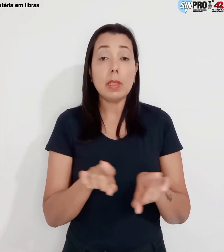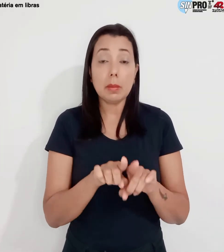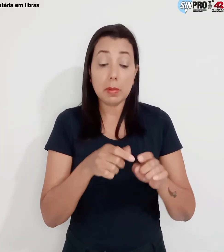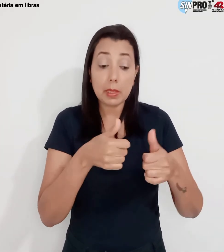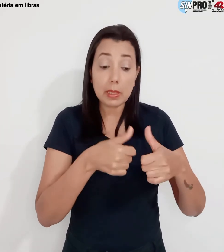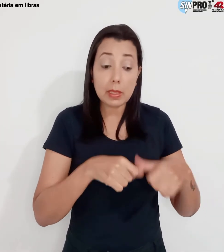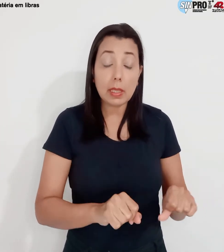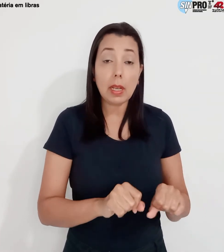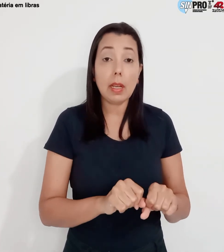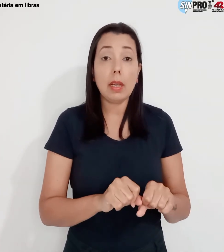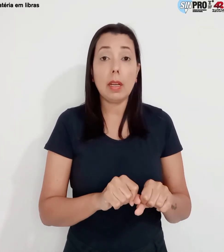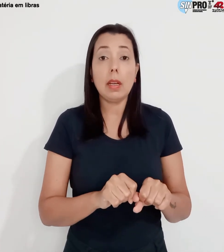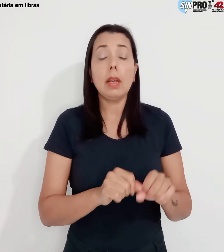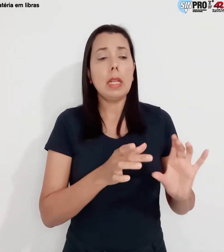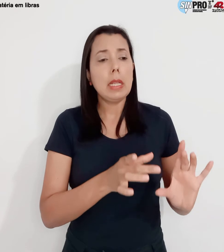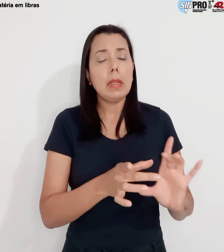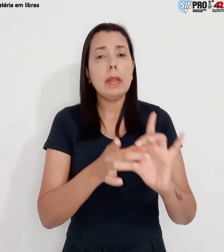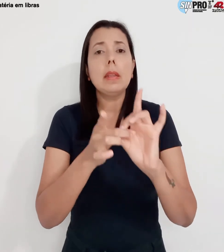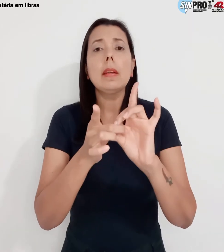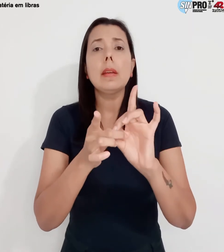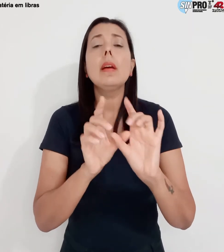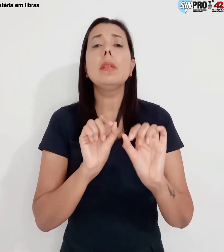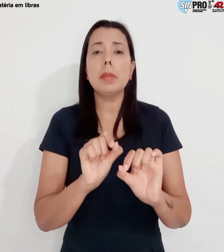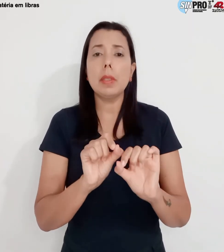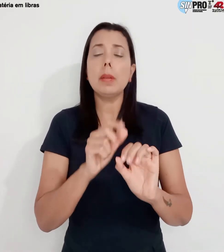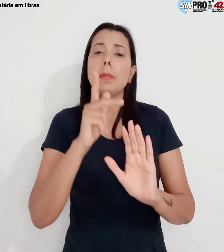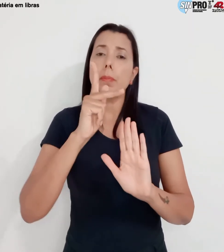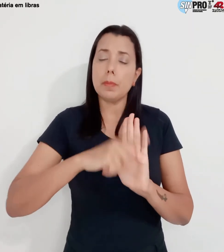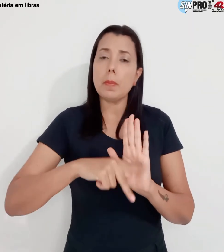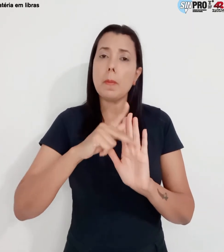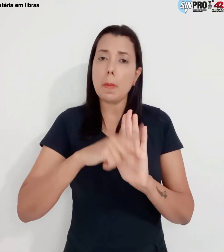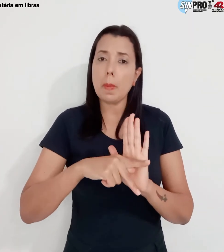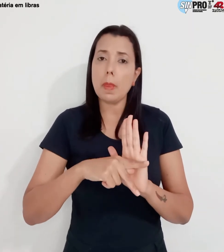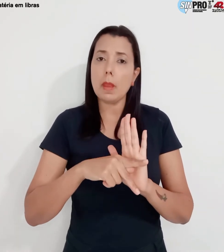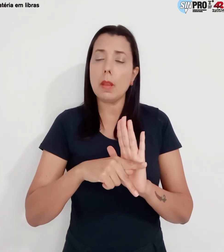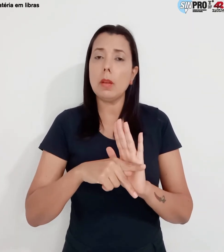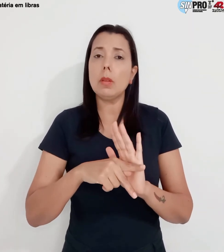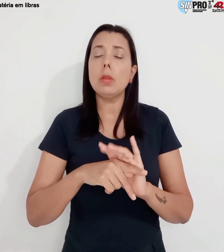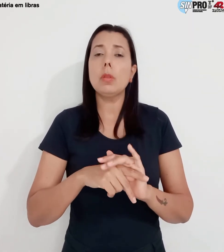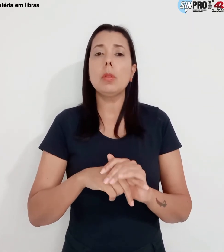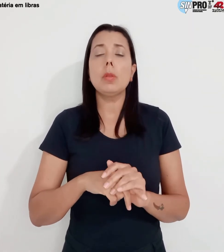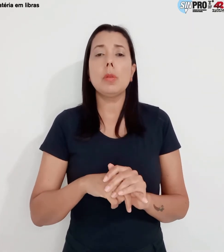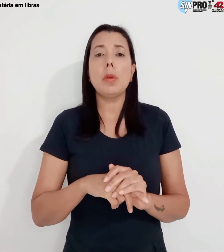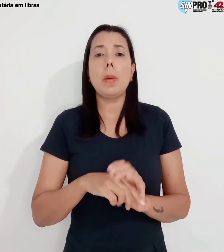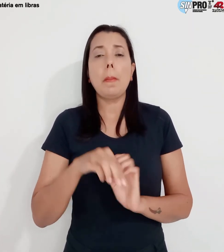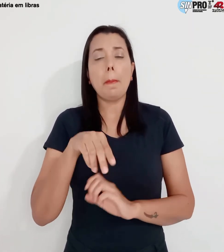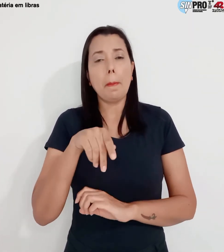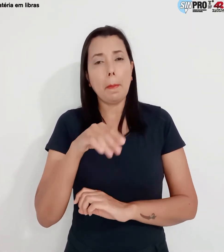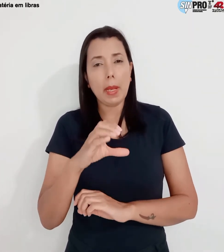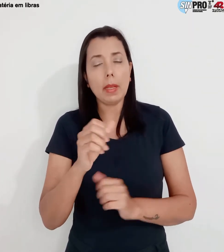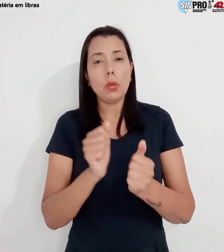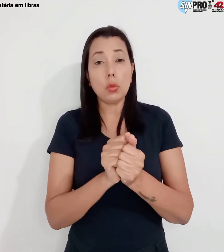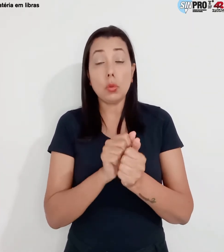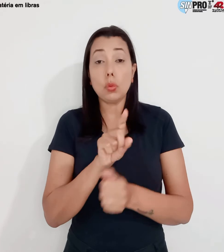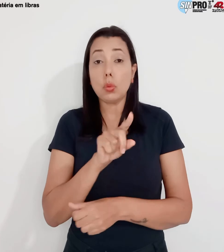também está umbilicalmente ligado ao projeto ultraliberal MEC-USAID e